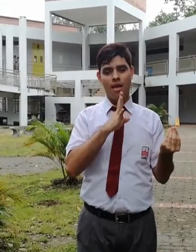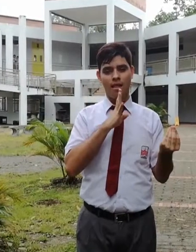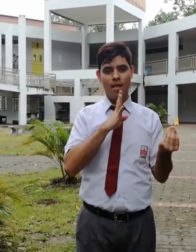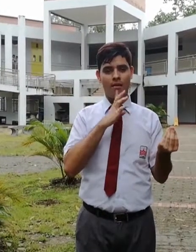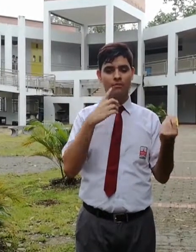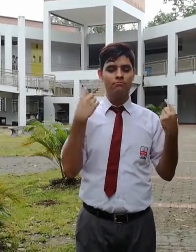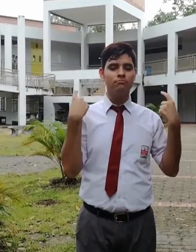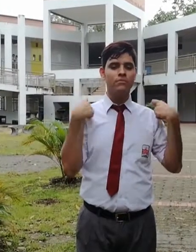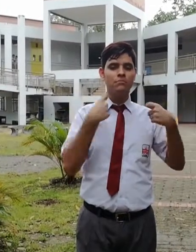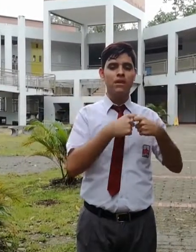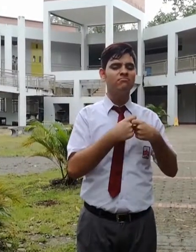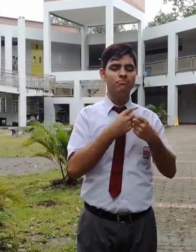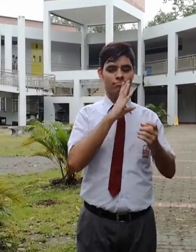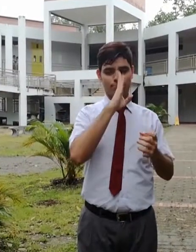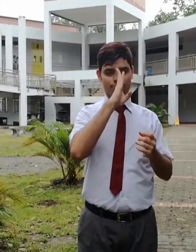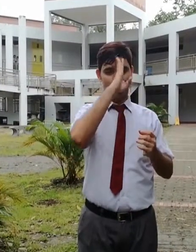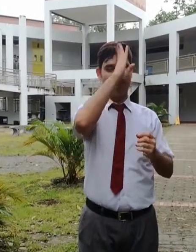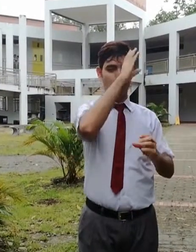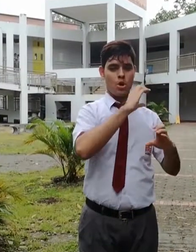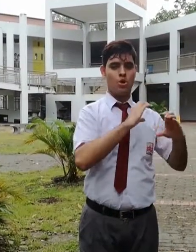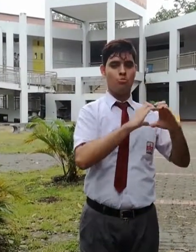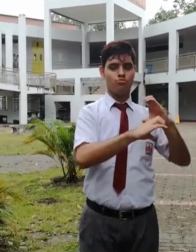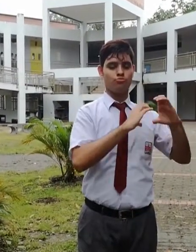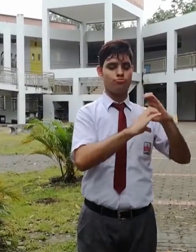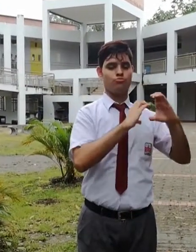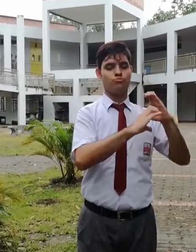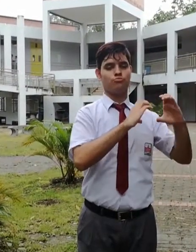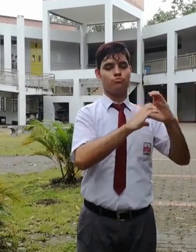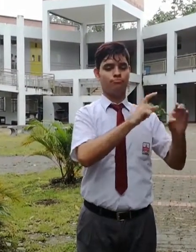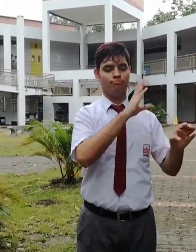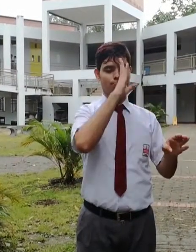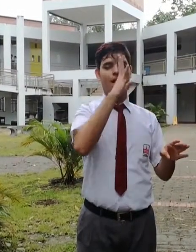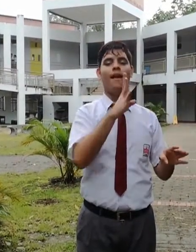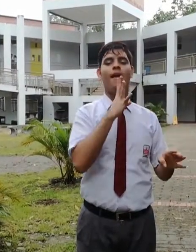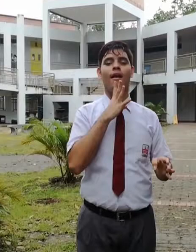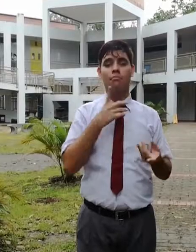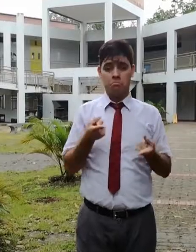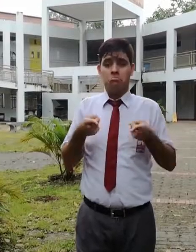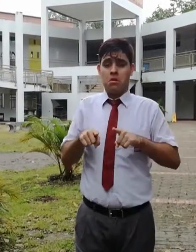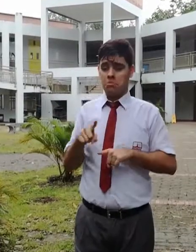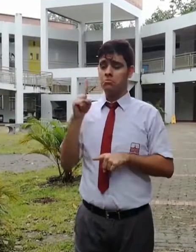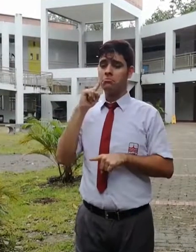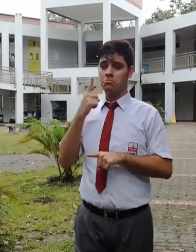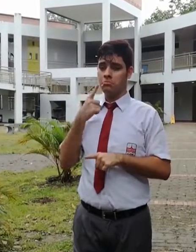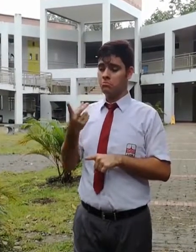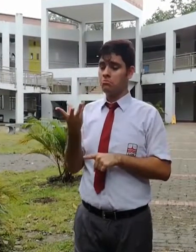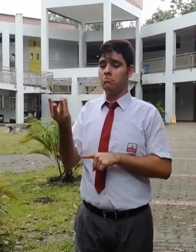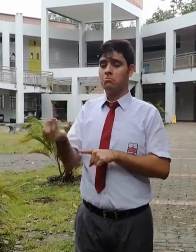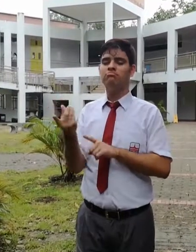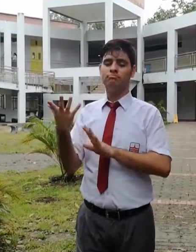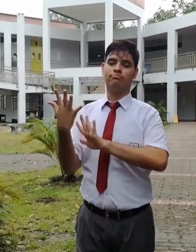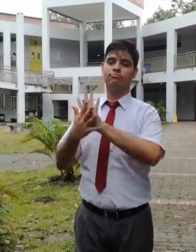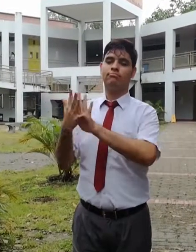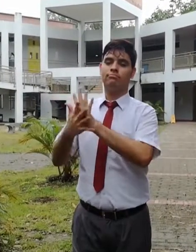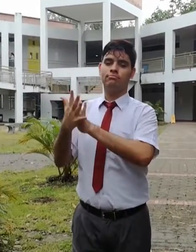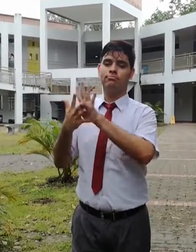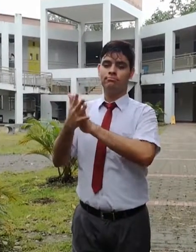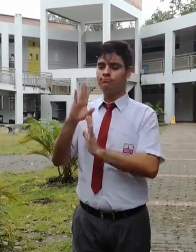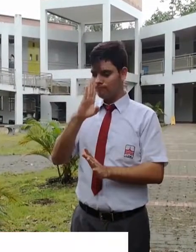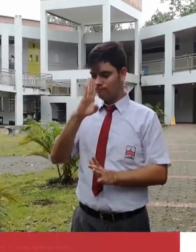oyentes y los sordos, pero sabemos que la comunicación es algo fundamental. Los oyentes, por supuesto, hablan y nosotros hacemos señas